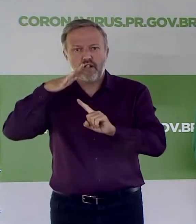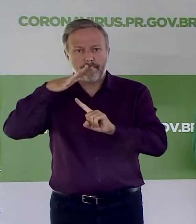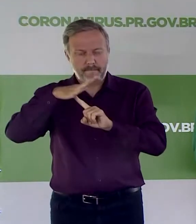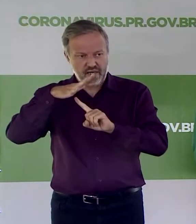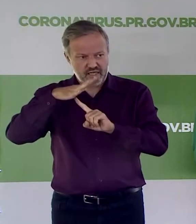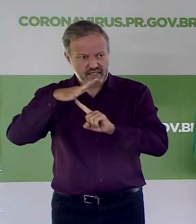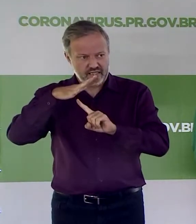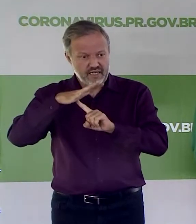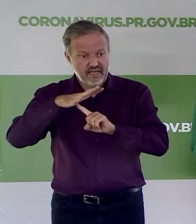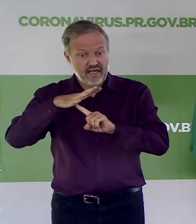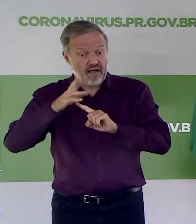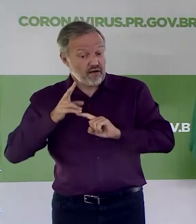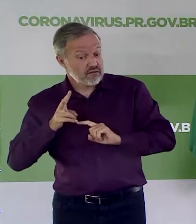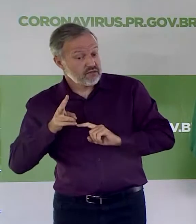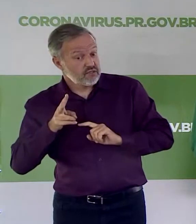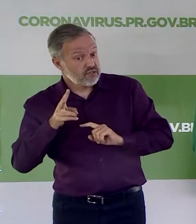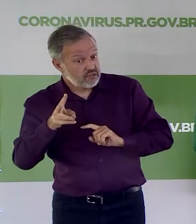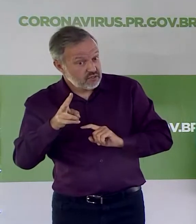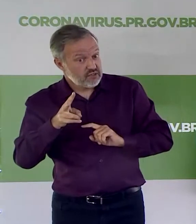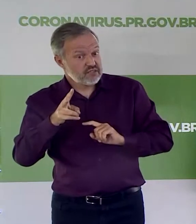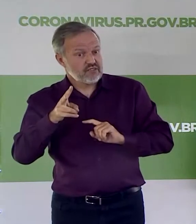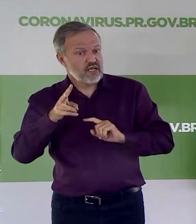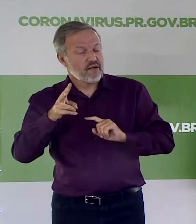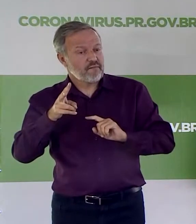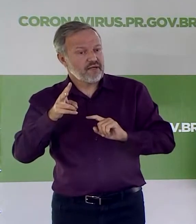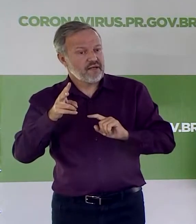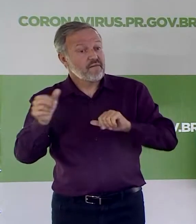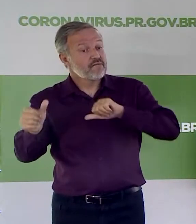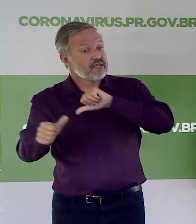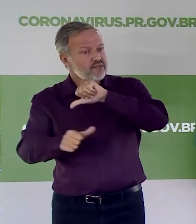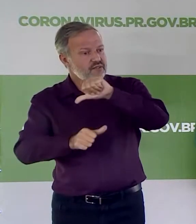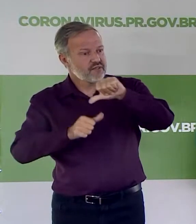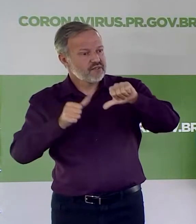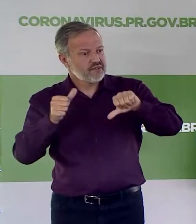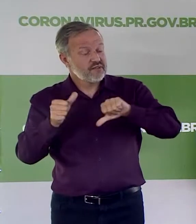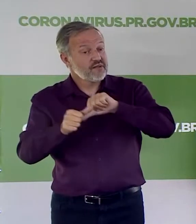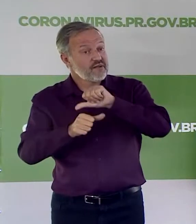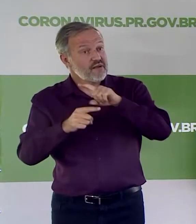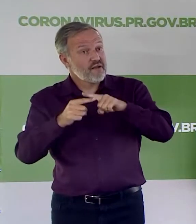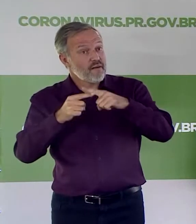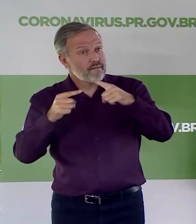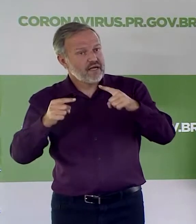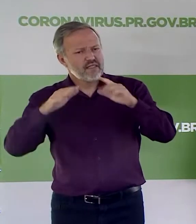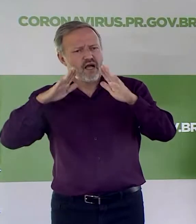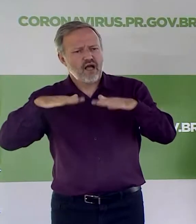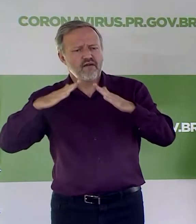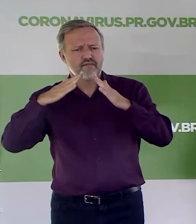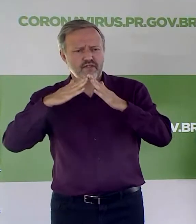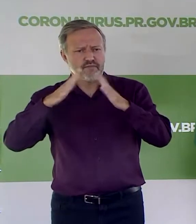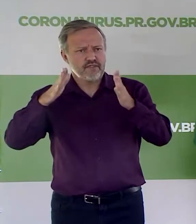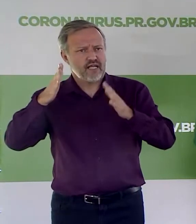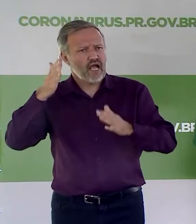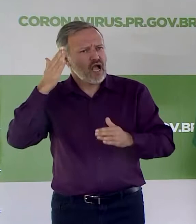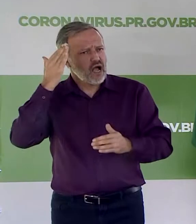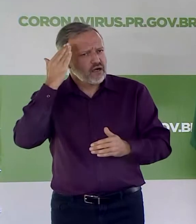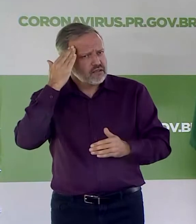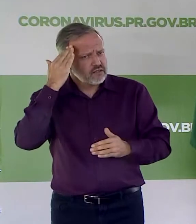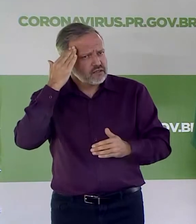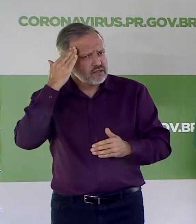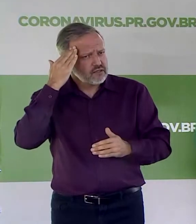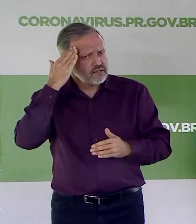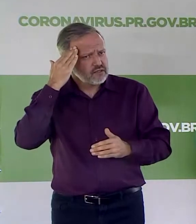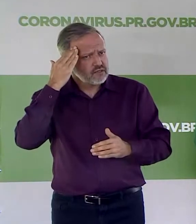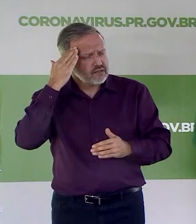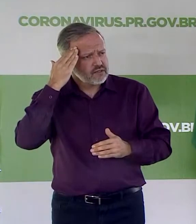destacou que o paraná tem 399 municípios e já estão dialogando sobre as medidas